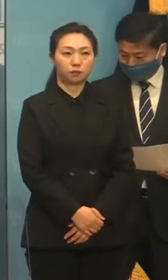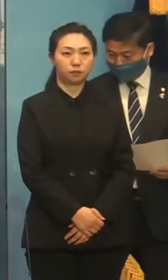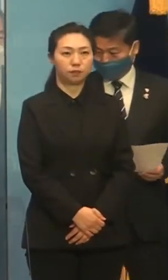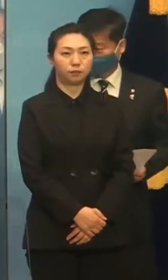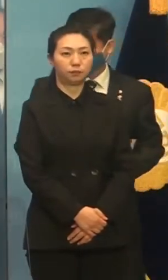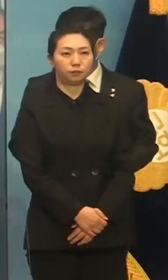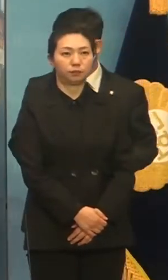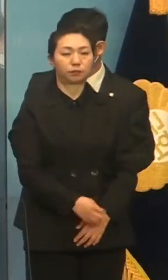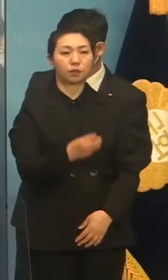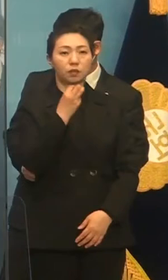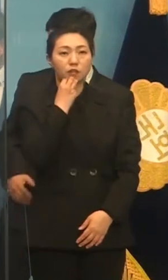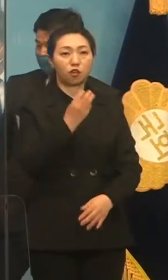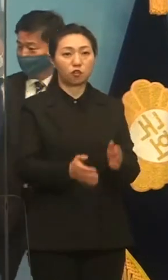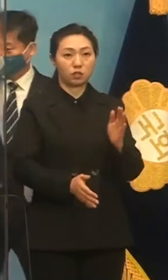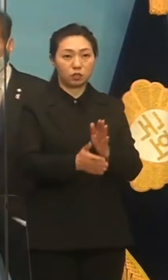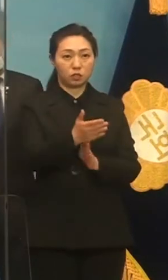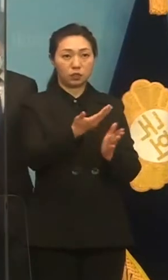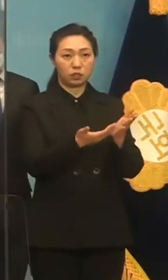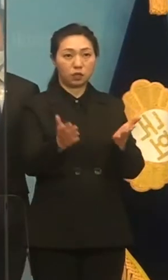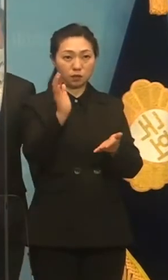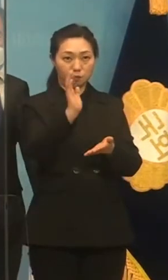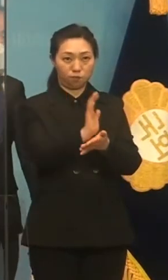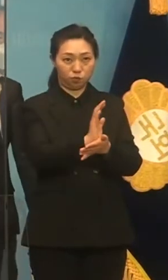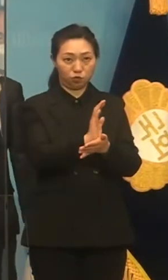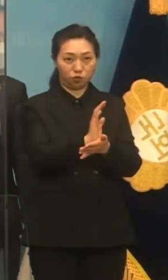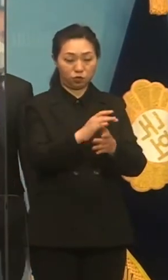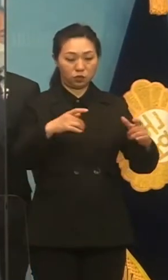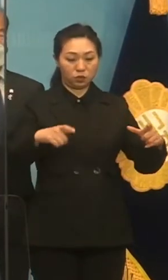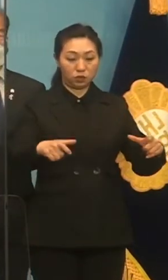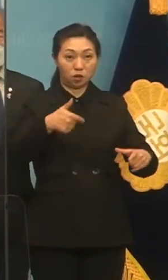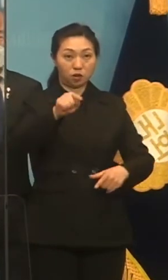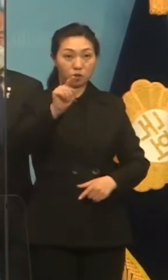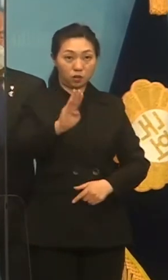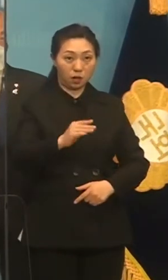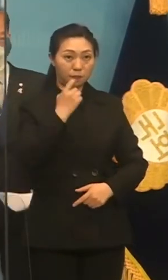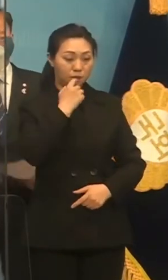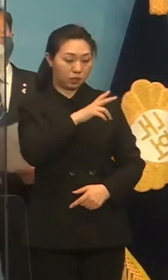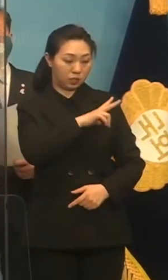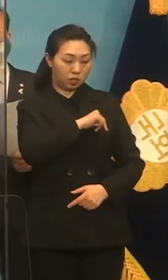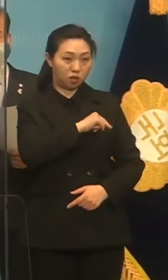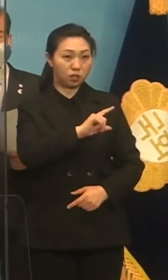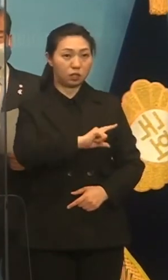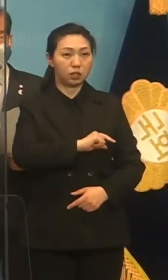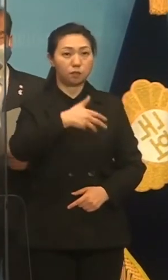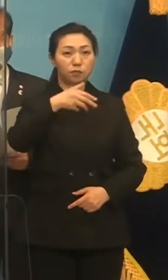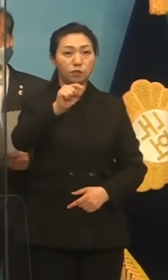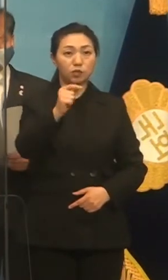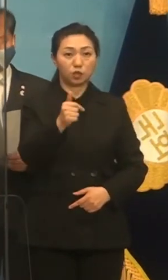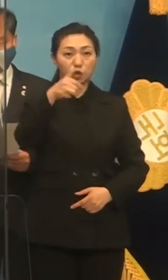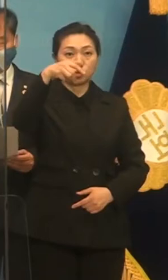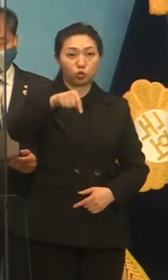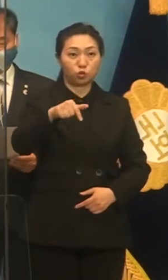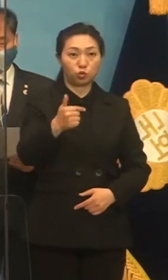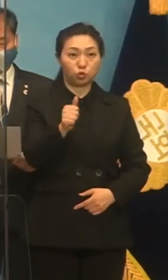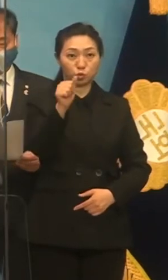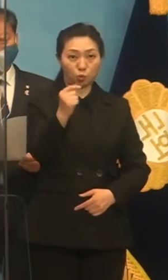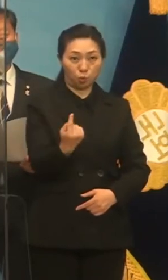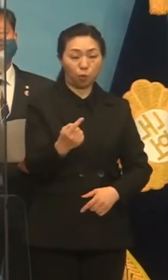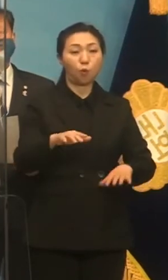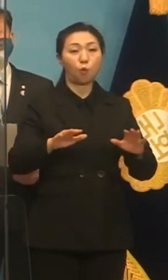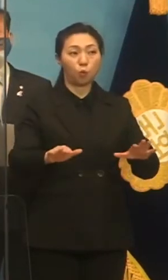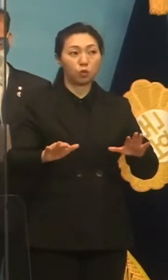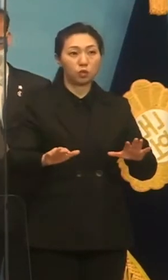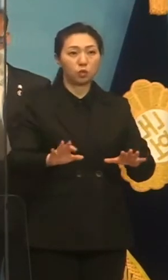예 서울 한국 70에 청소 뿐입니다 오늘은 오세훈